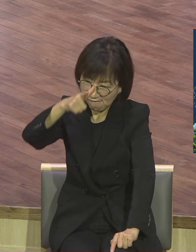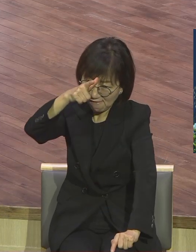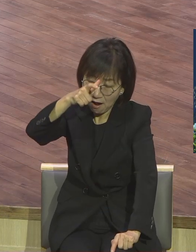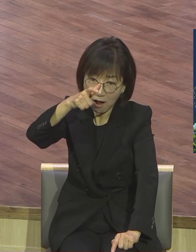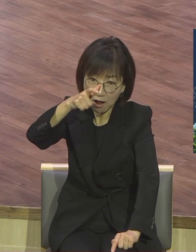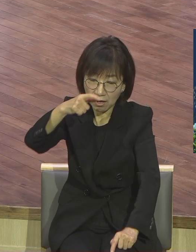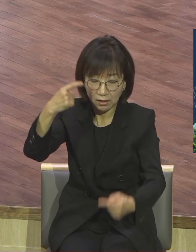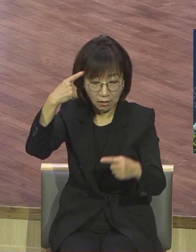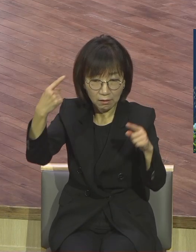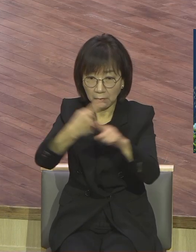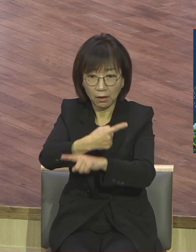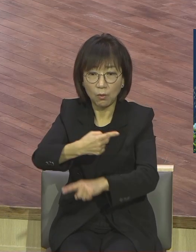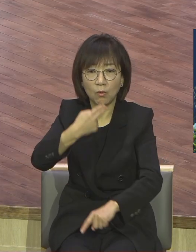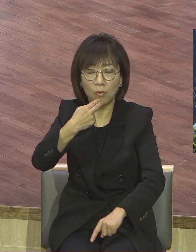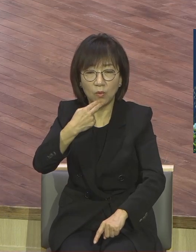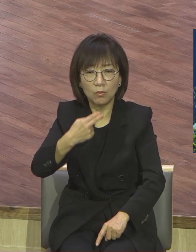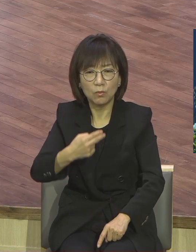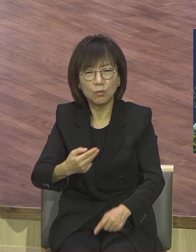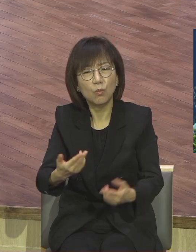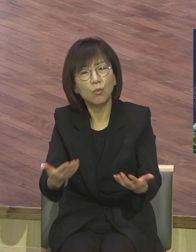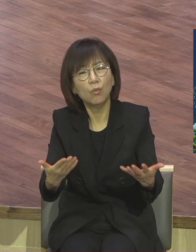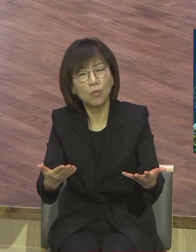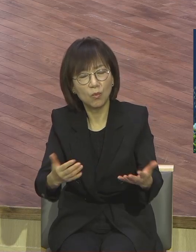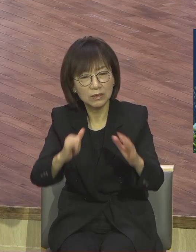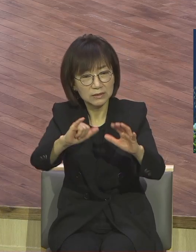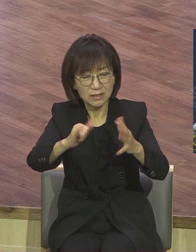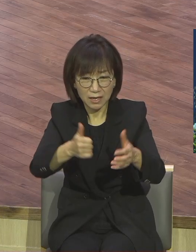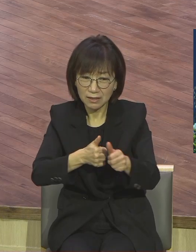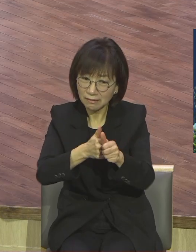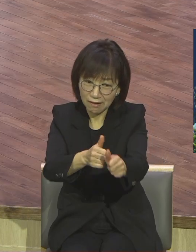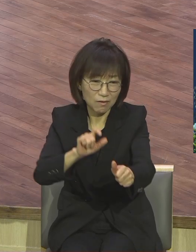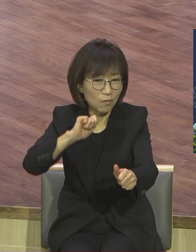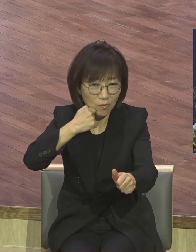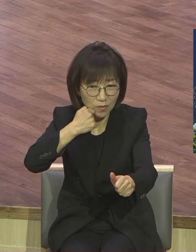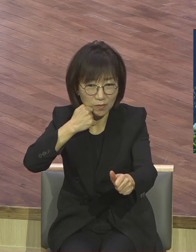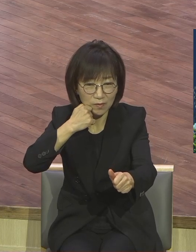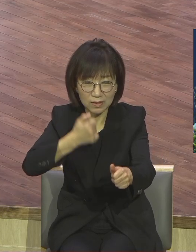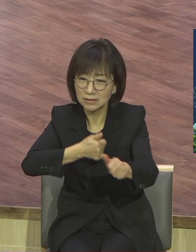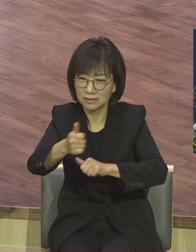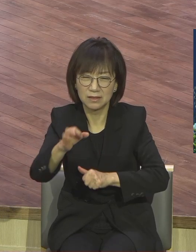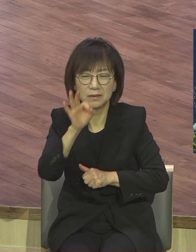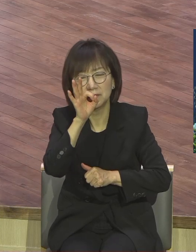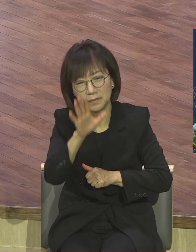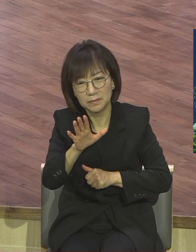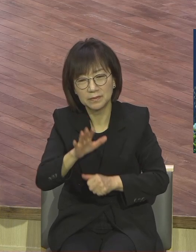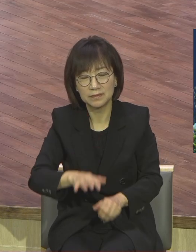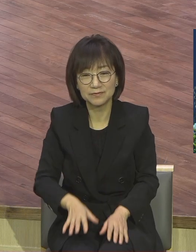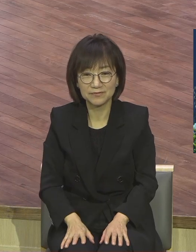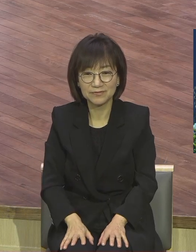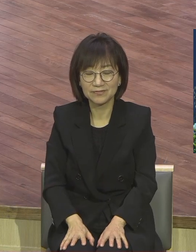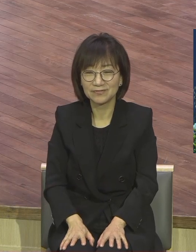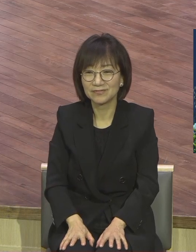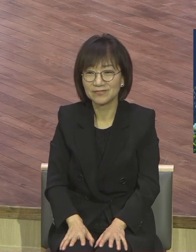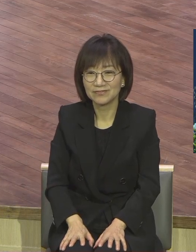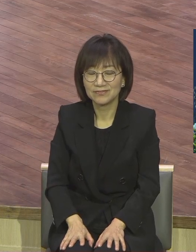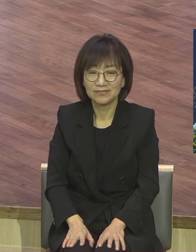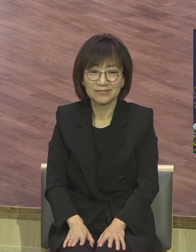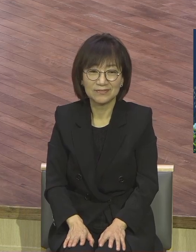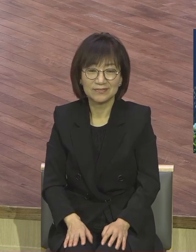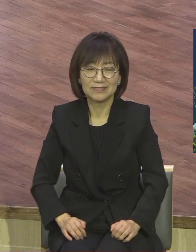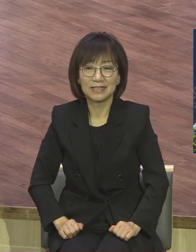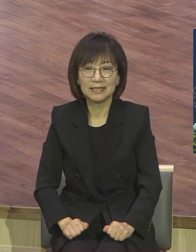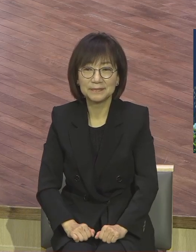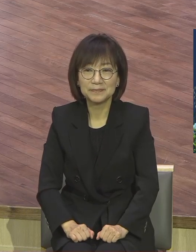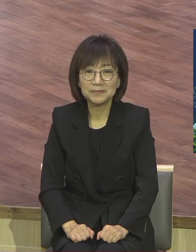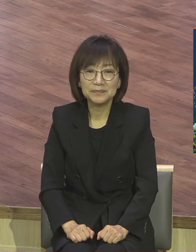생각이 바뀌지 않아요. 어떻게 세상을 따라가고 이기겠어요? 세상이 뒤처질 수밖에 없는데